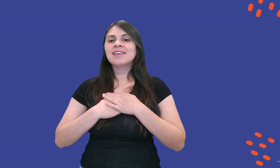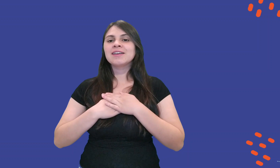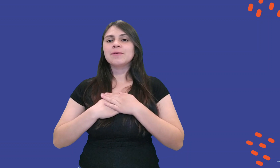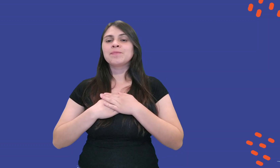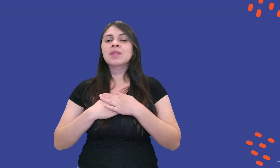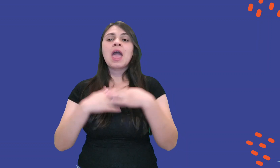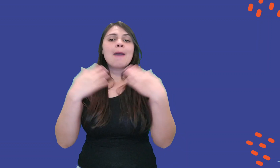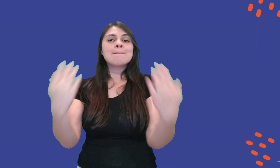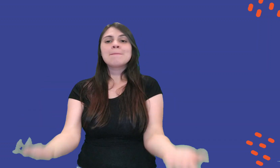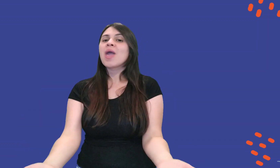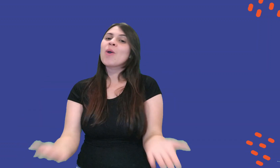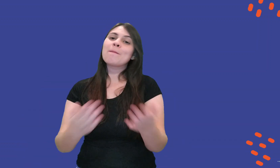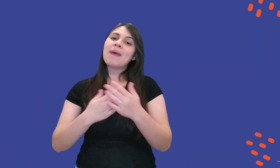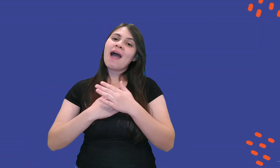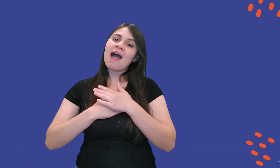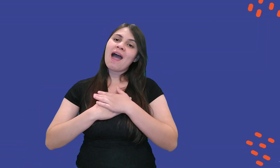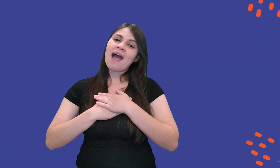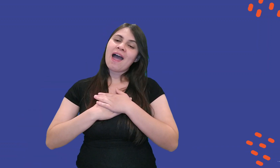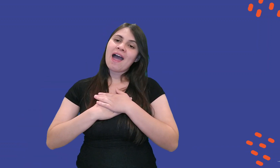mim meu pai